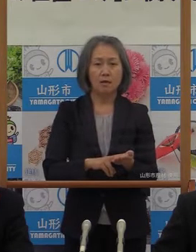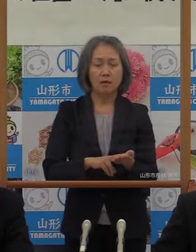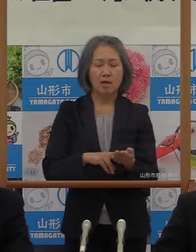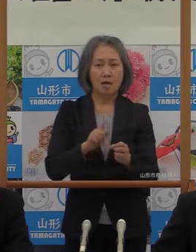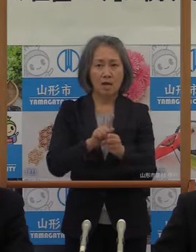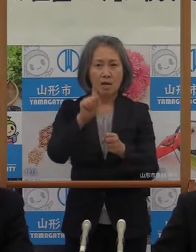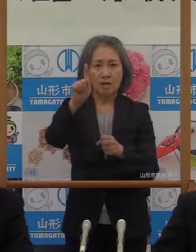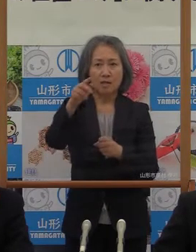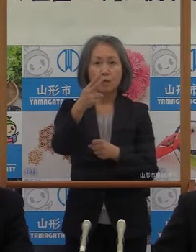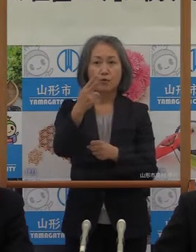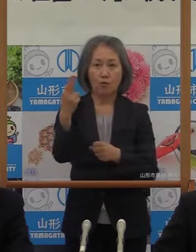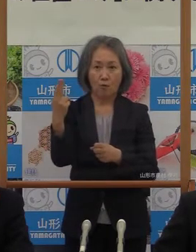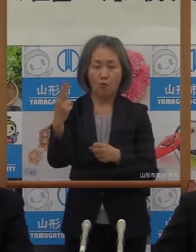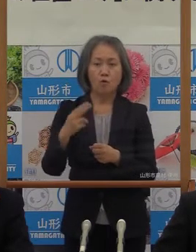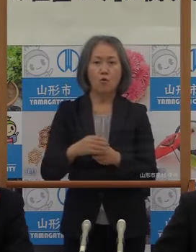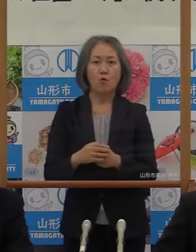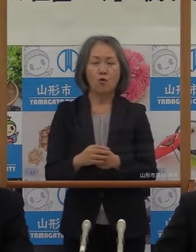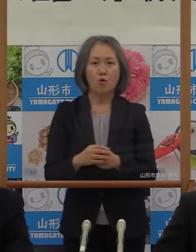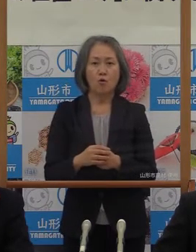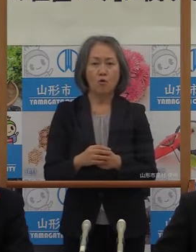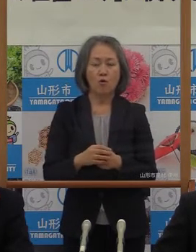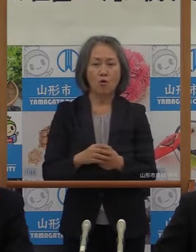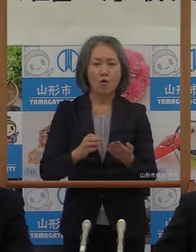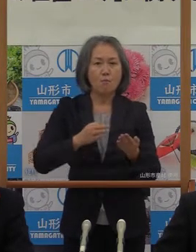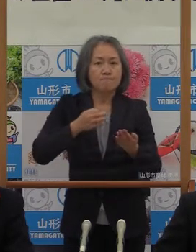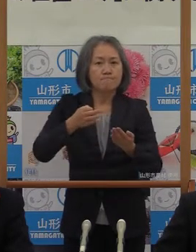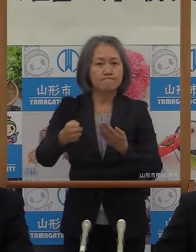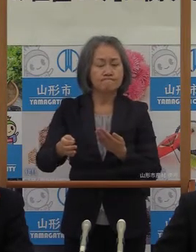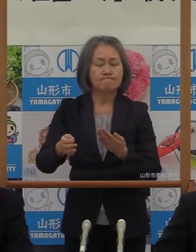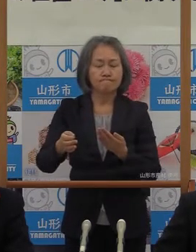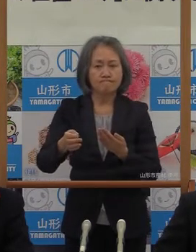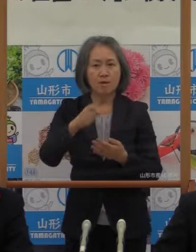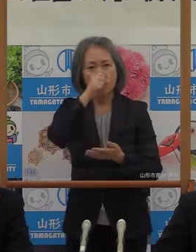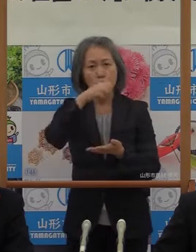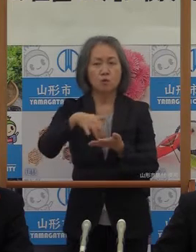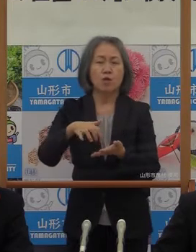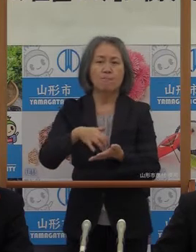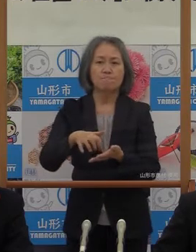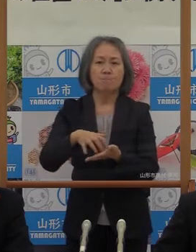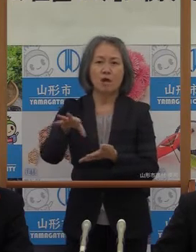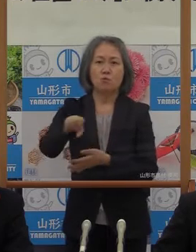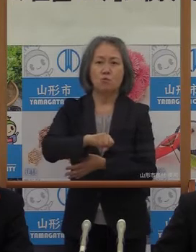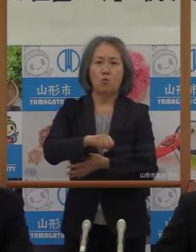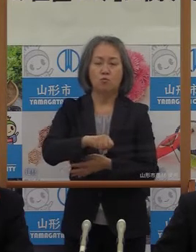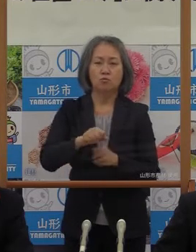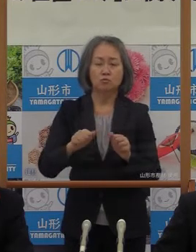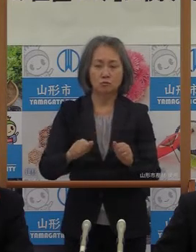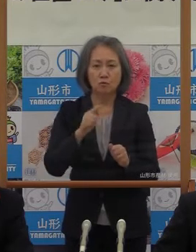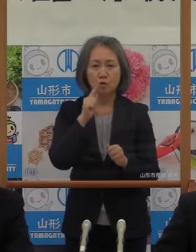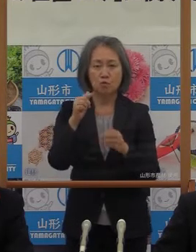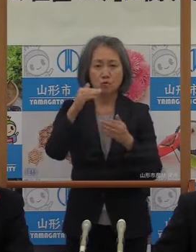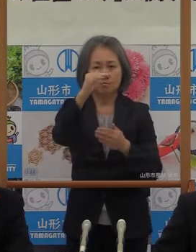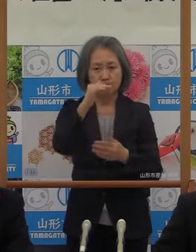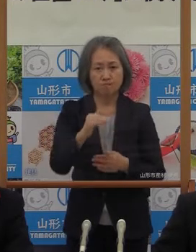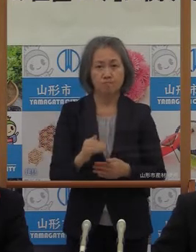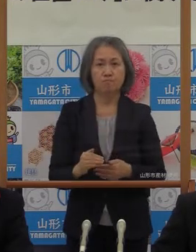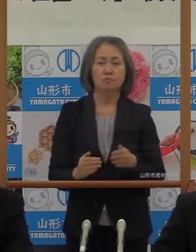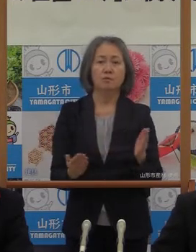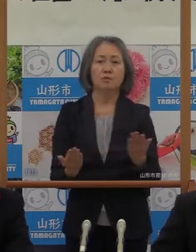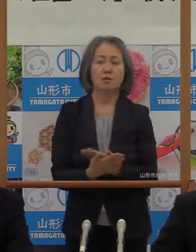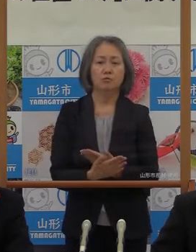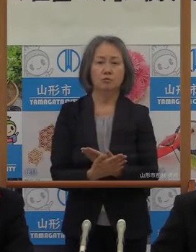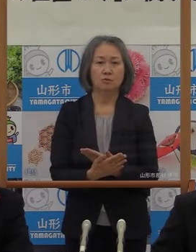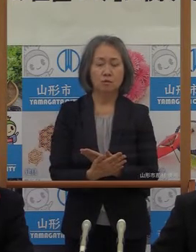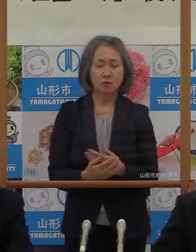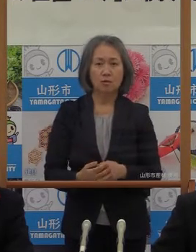来年度買収の予算を取るということになってまいります。で具体的